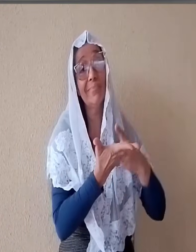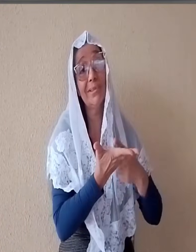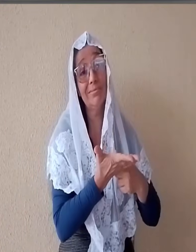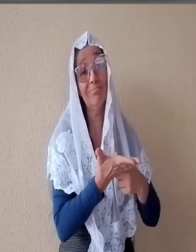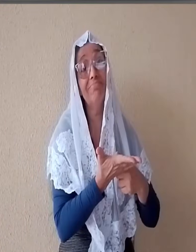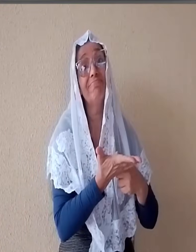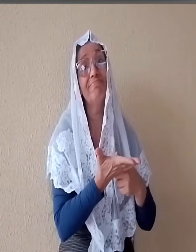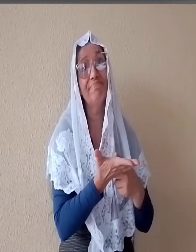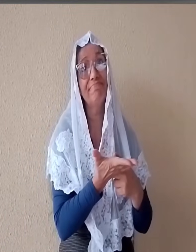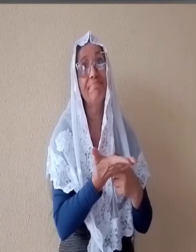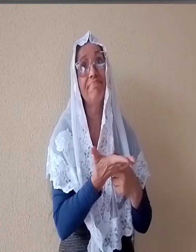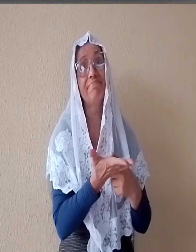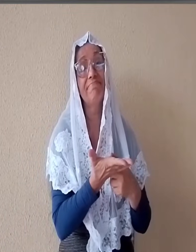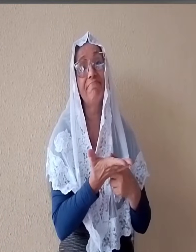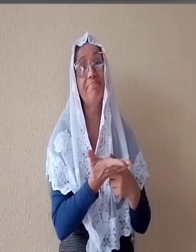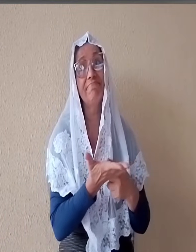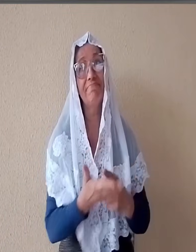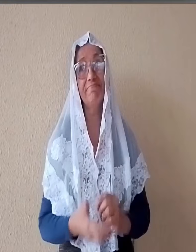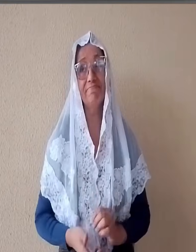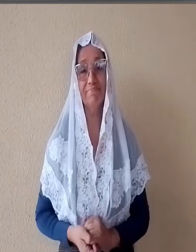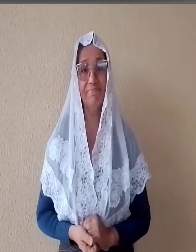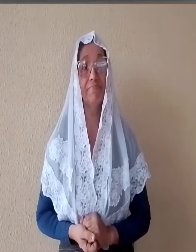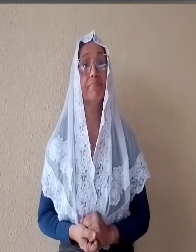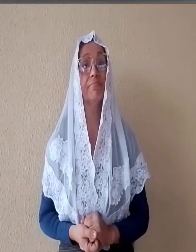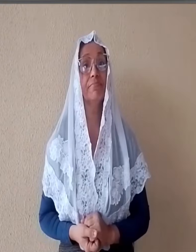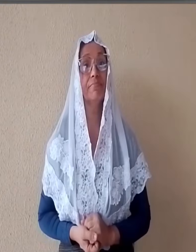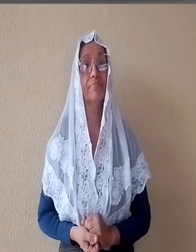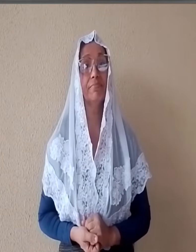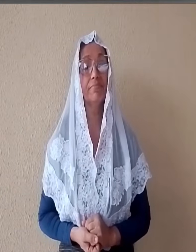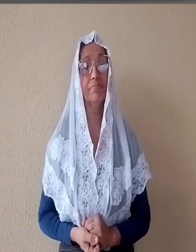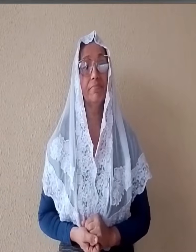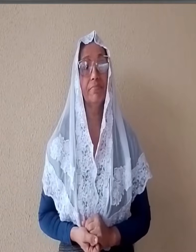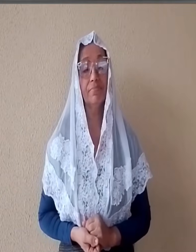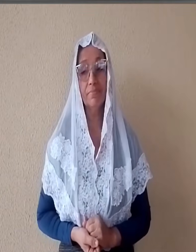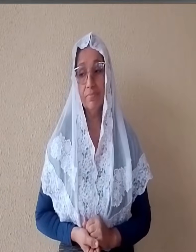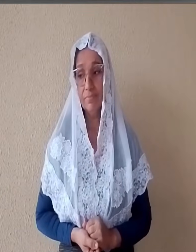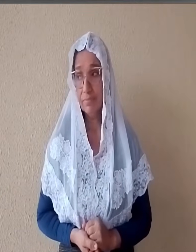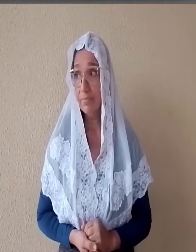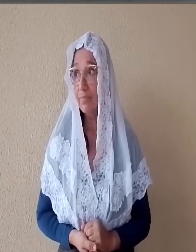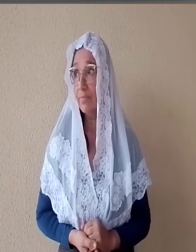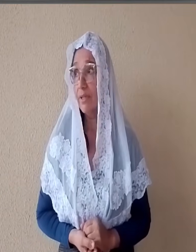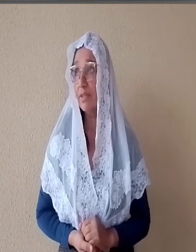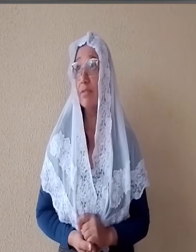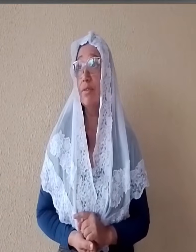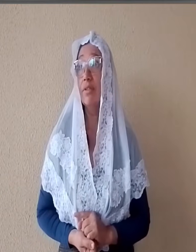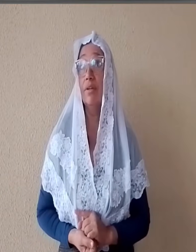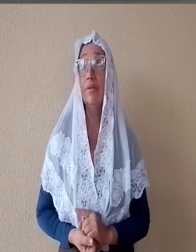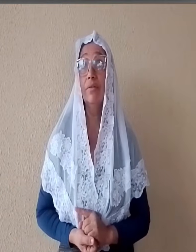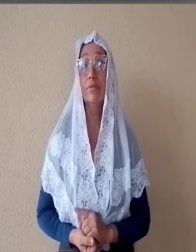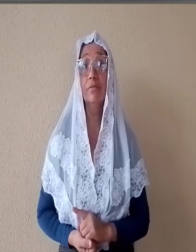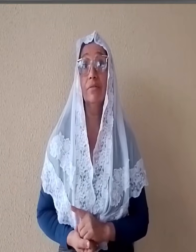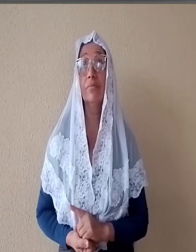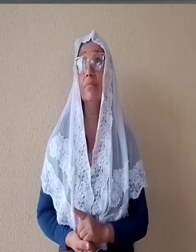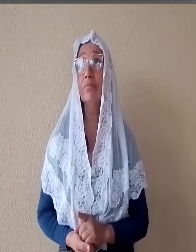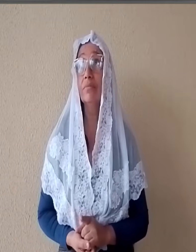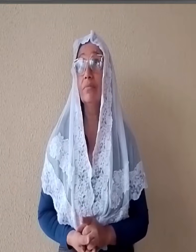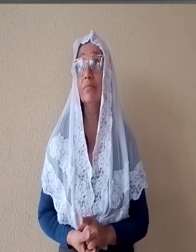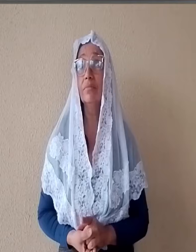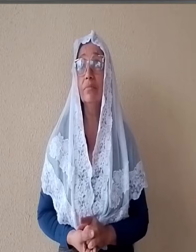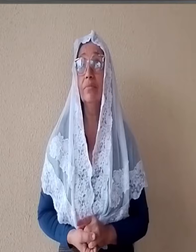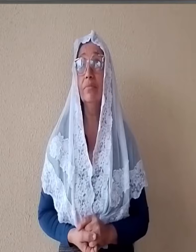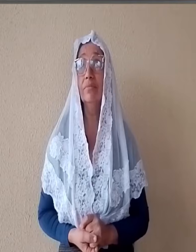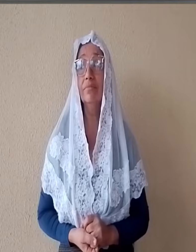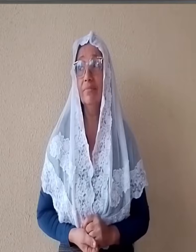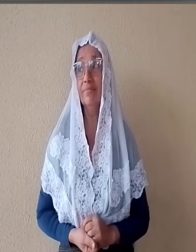E quando nós não sabemos o assunto, aquele que é novo na obra, ele pode deixar